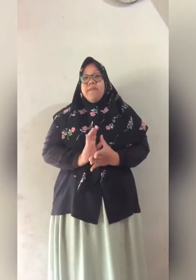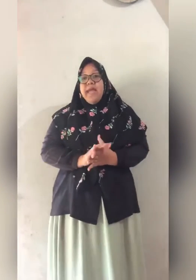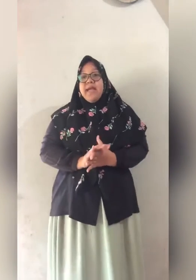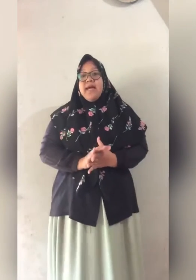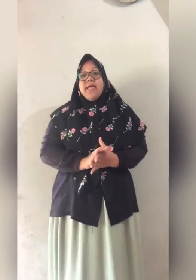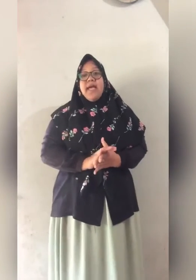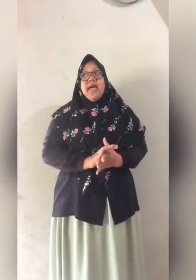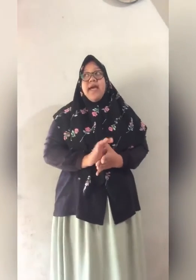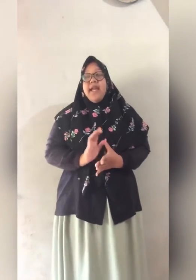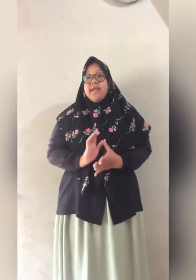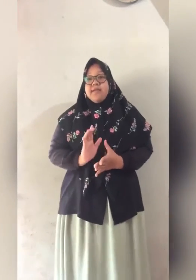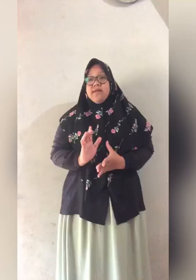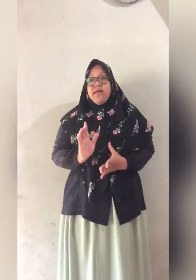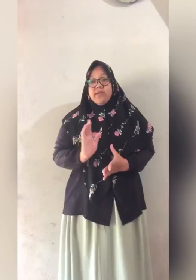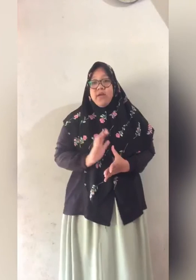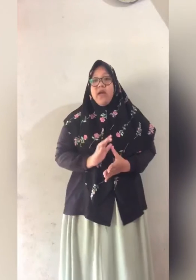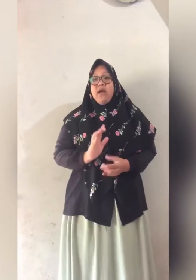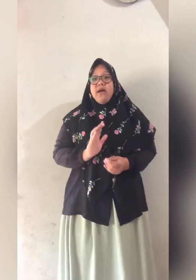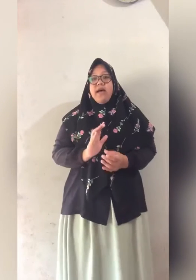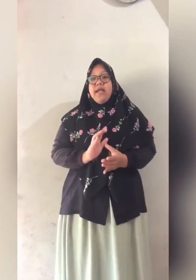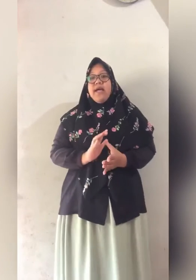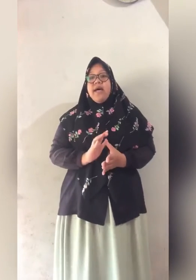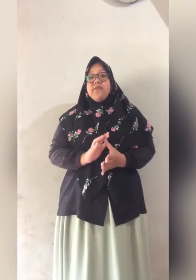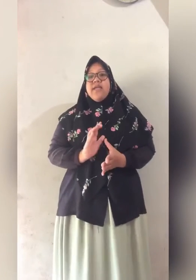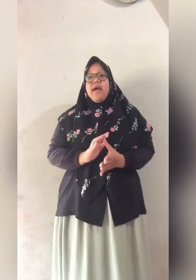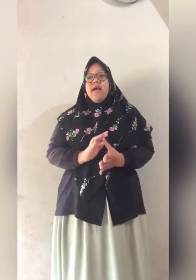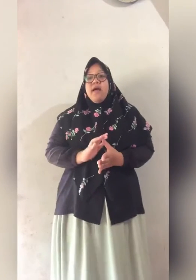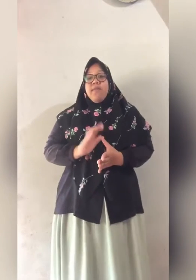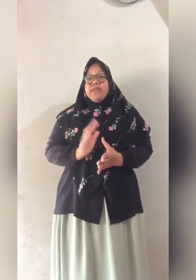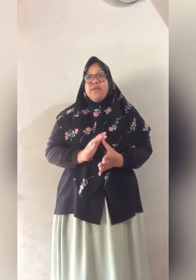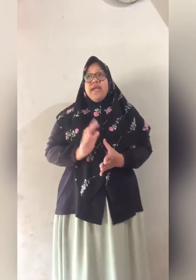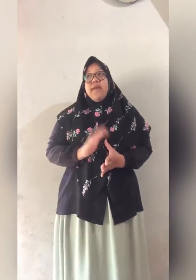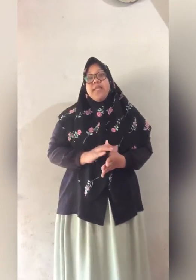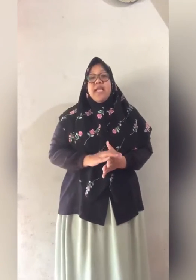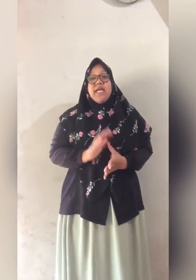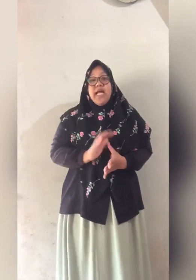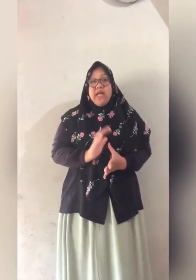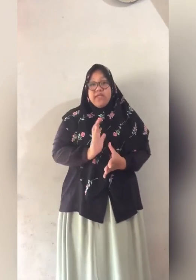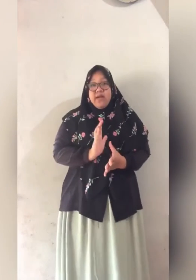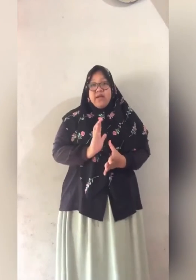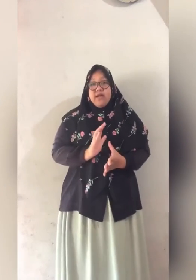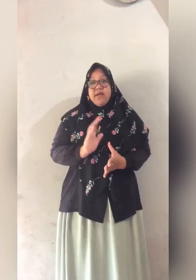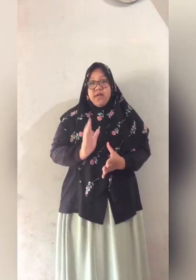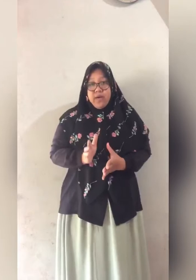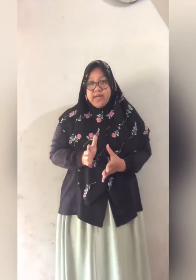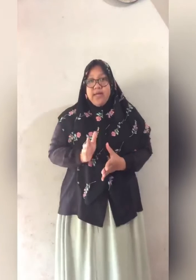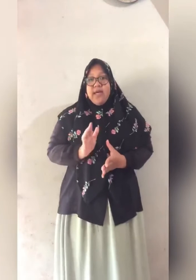NPN, kaki kolektor adalah arus yang masuk dan emitter adalah arus yang keluar,